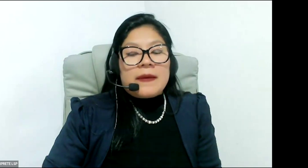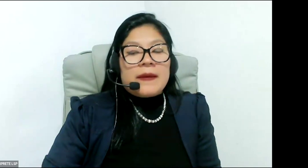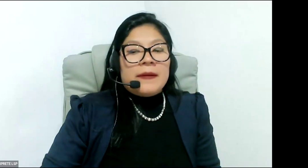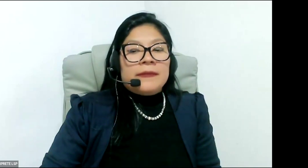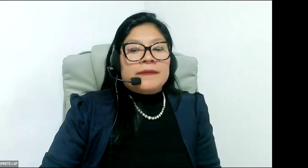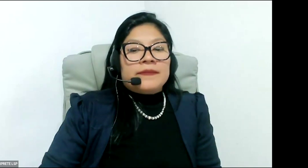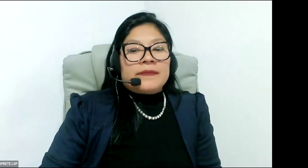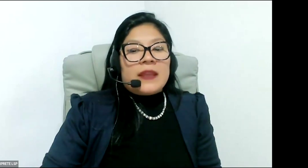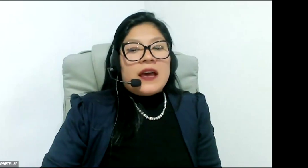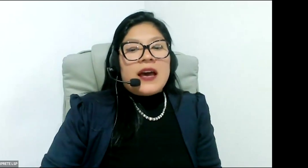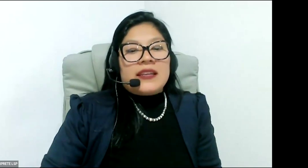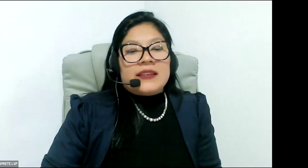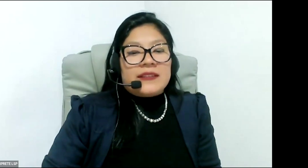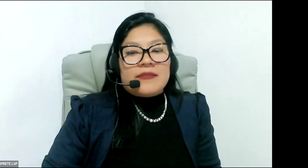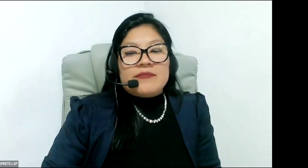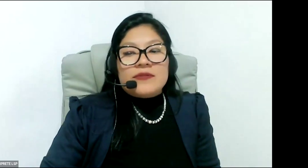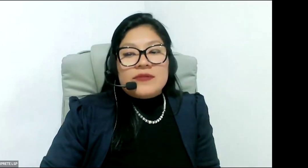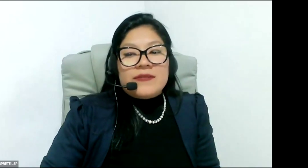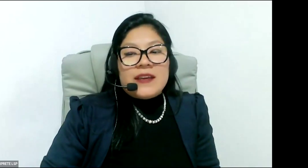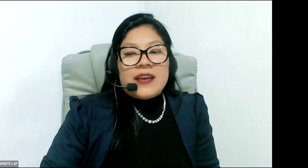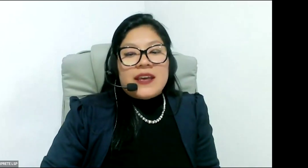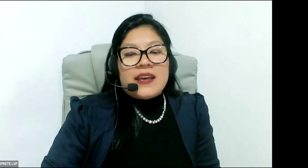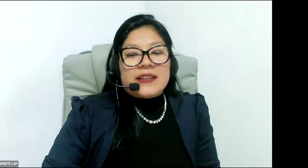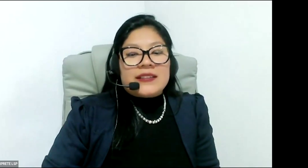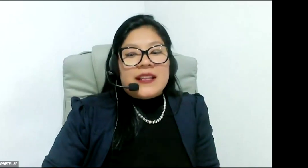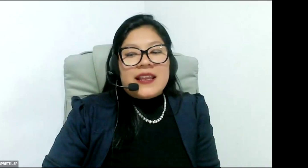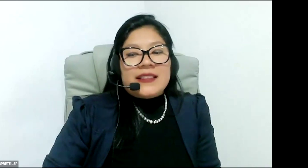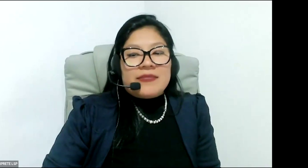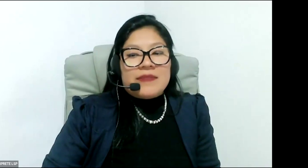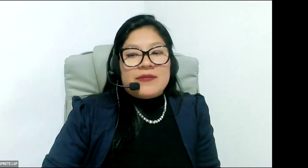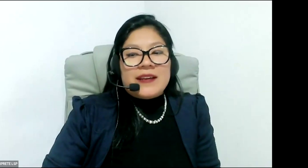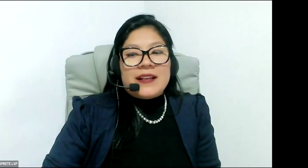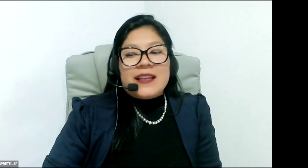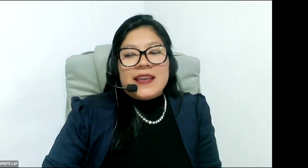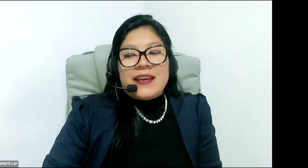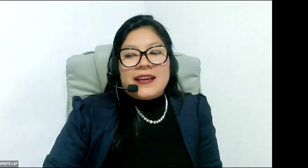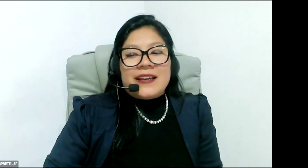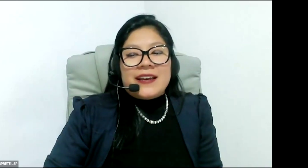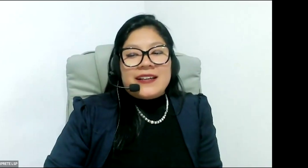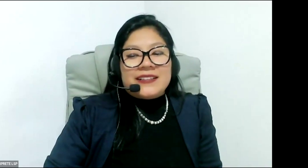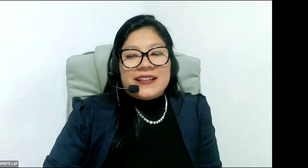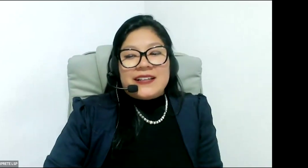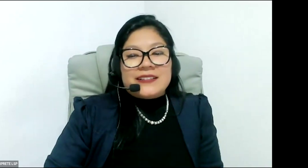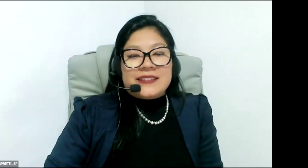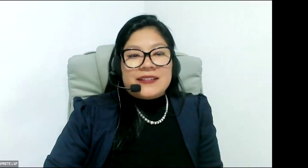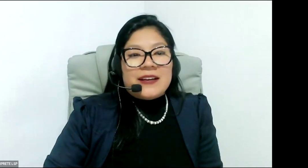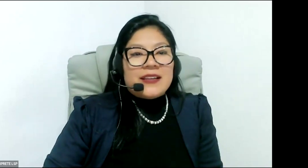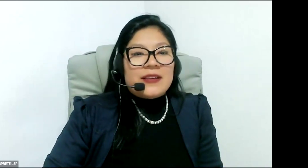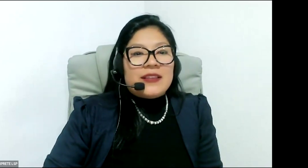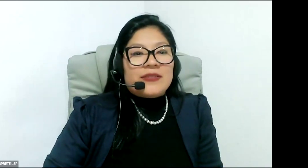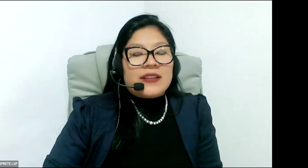Arequipa Ahí está muy bien excelente em Manuel gracias